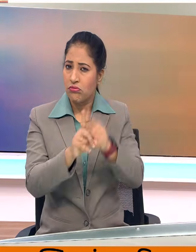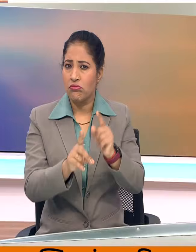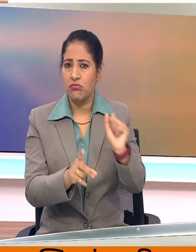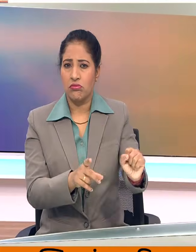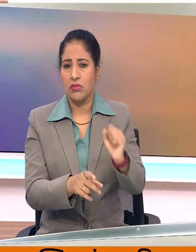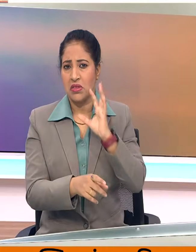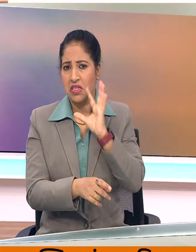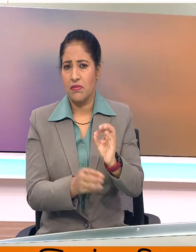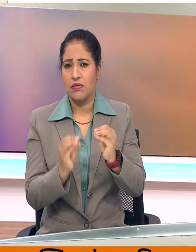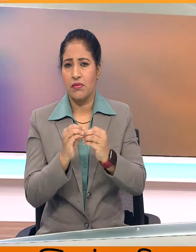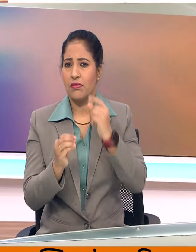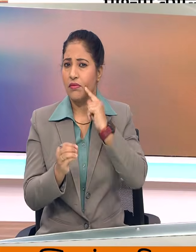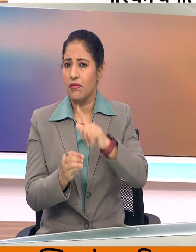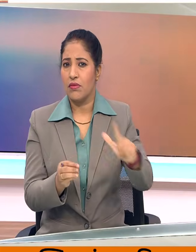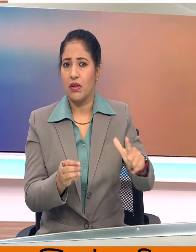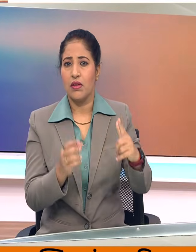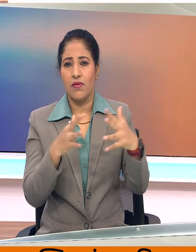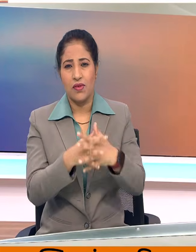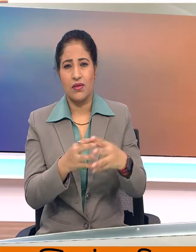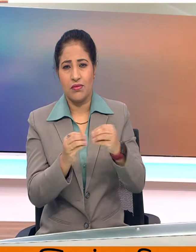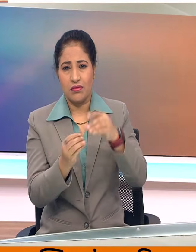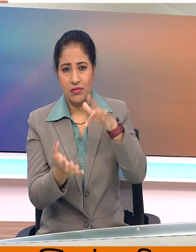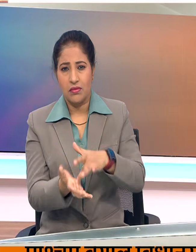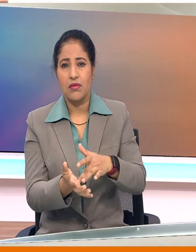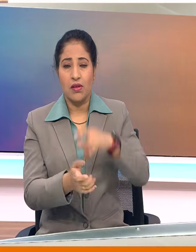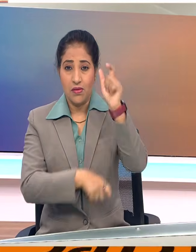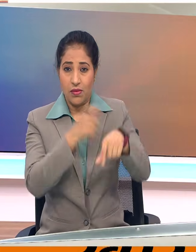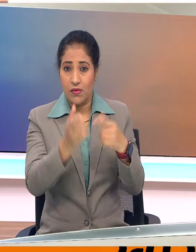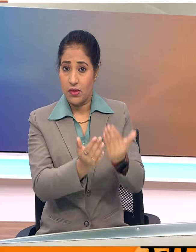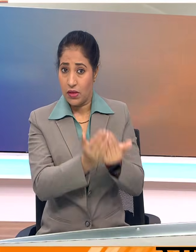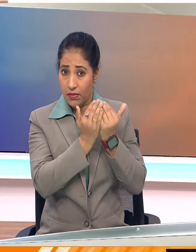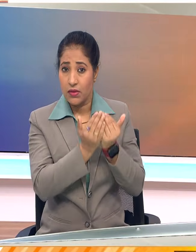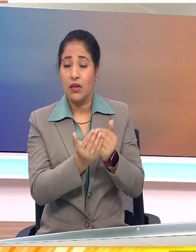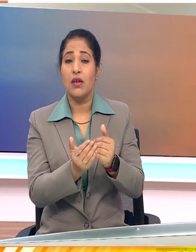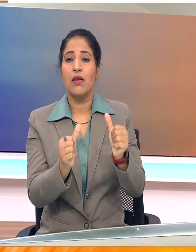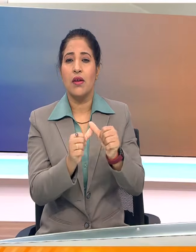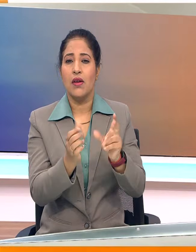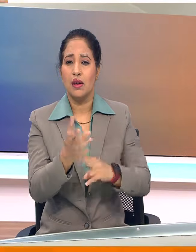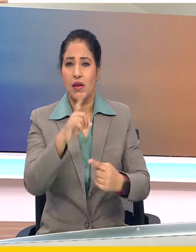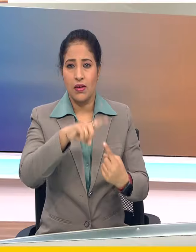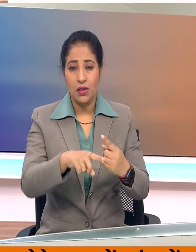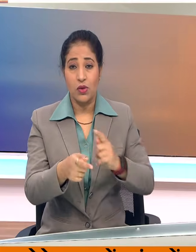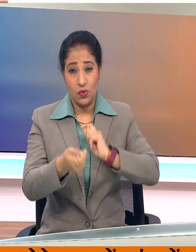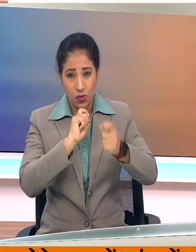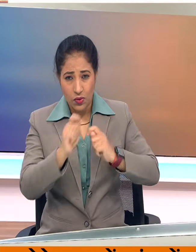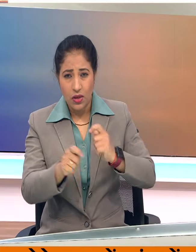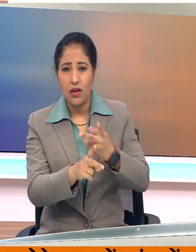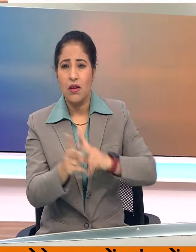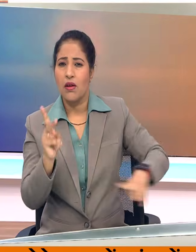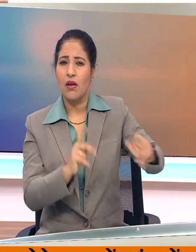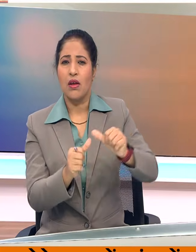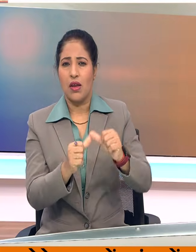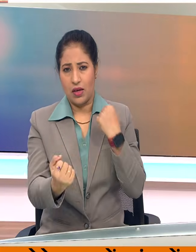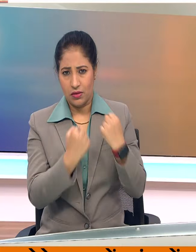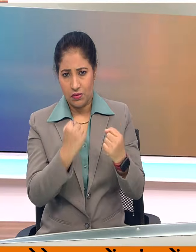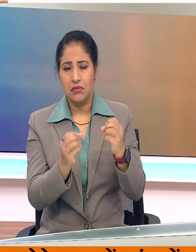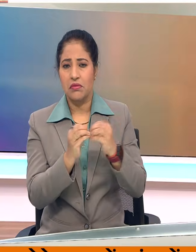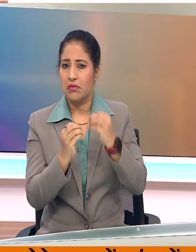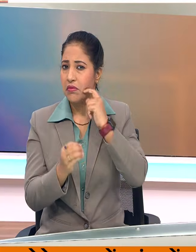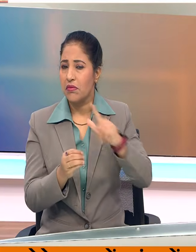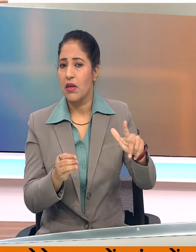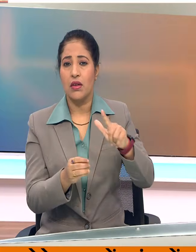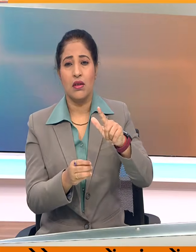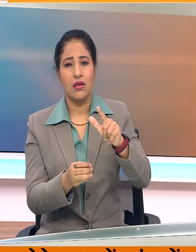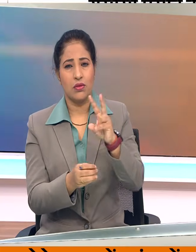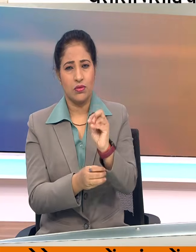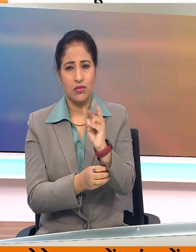से एक अहम विधेयक वेस्ट बंगाल पब्लिक सेफ्टी एंड एंटी सोशल एक्टिविटीज एक्ट बिल 2026 भी